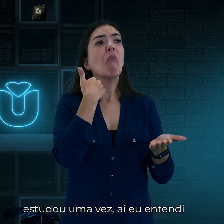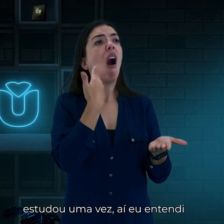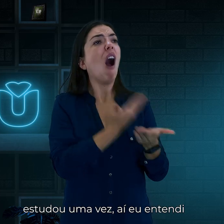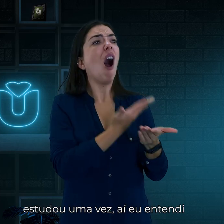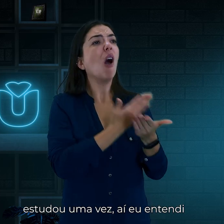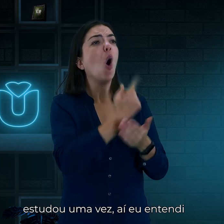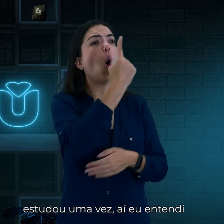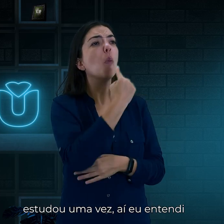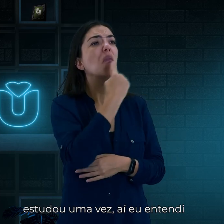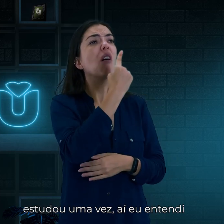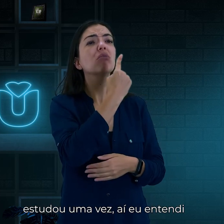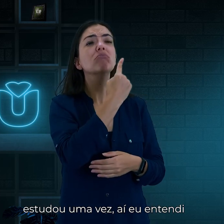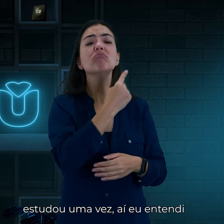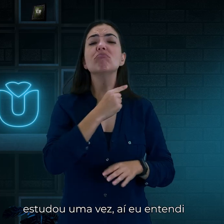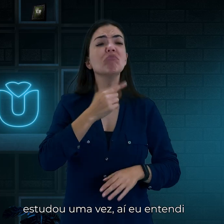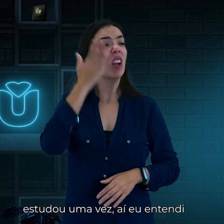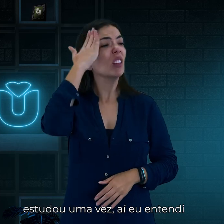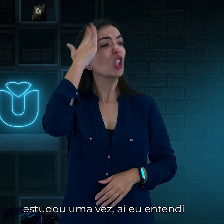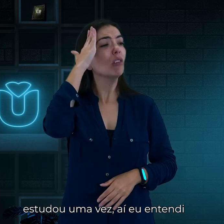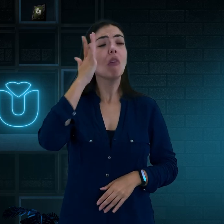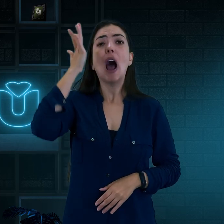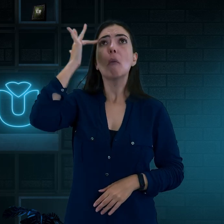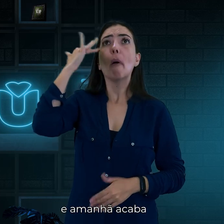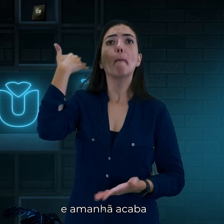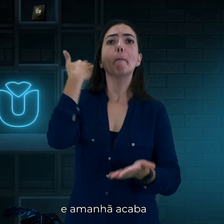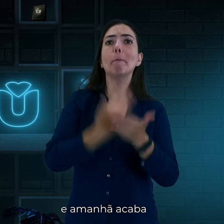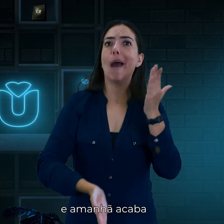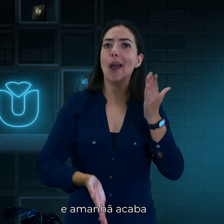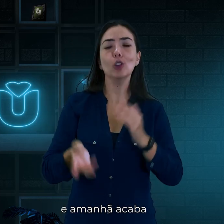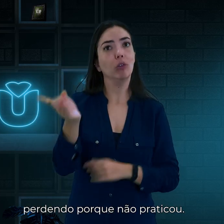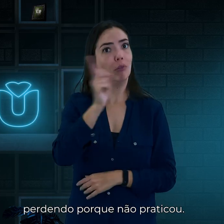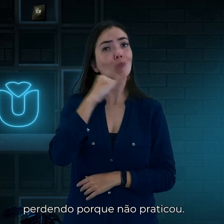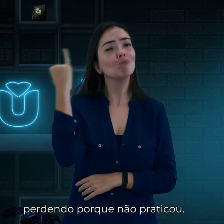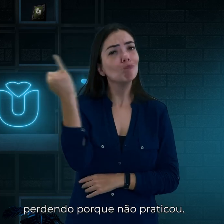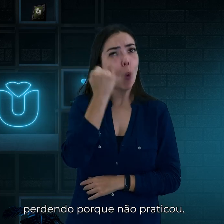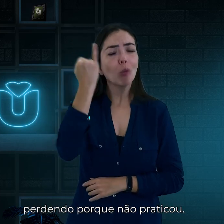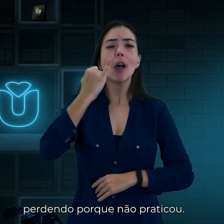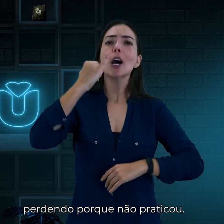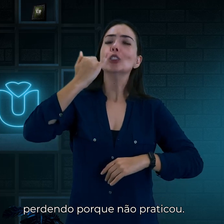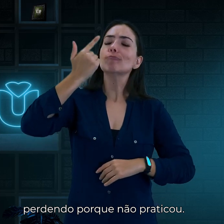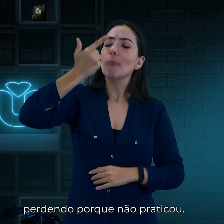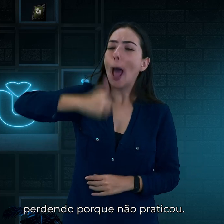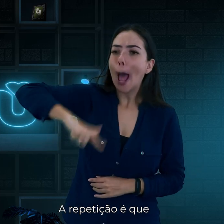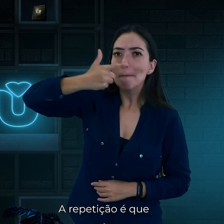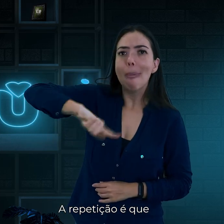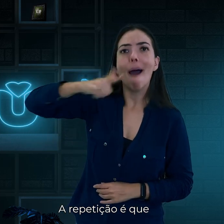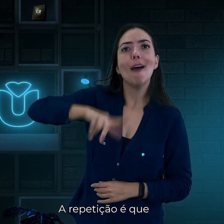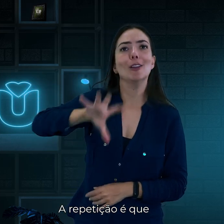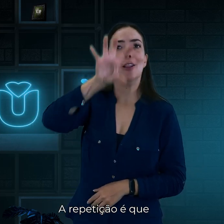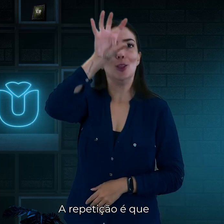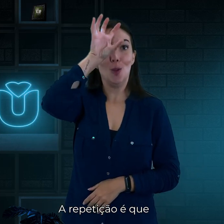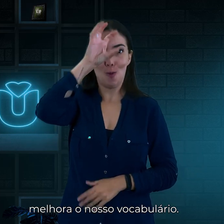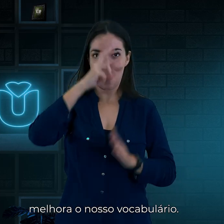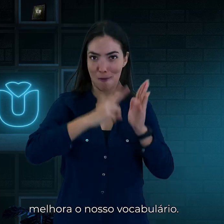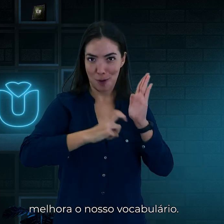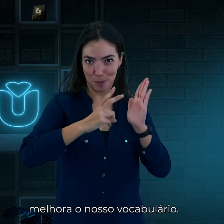estudou uma vez. Ah, eu entendi. E amanhã acaba perdendo porque não praticou. A repetição é que melhora o nosso